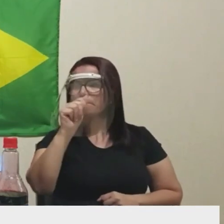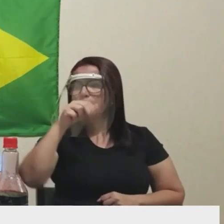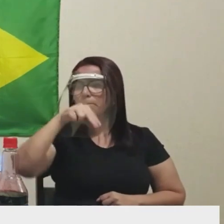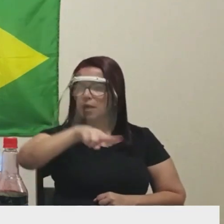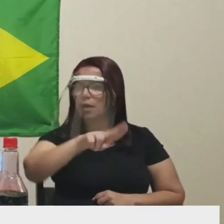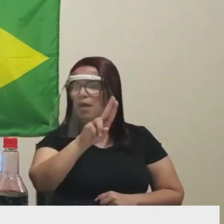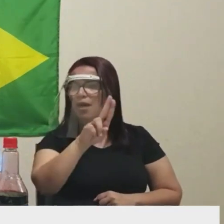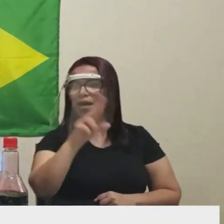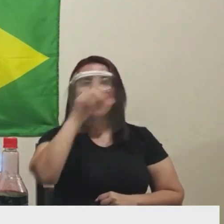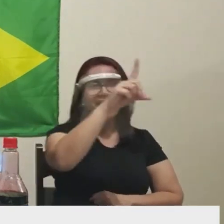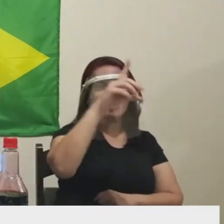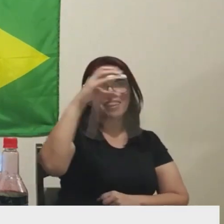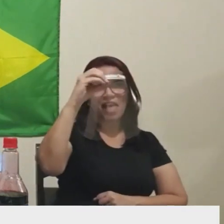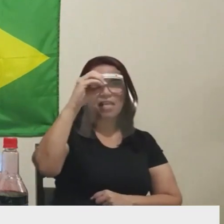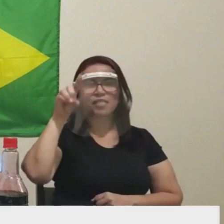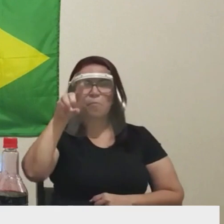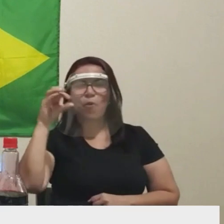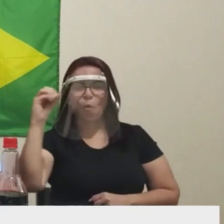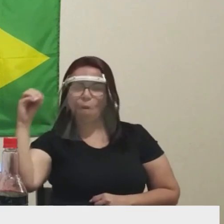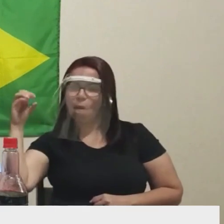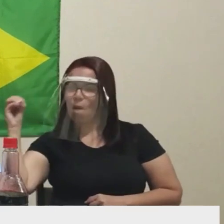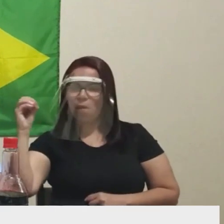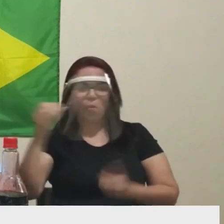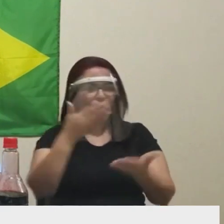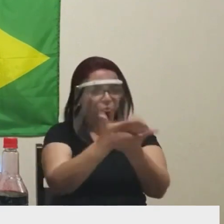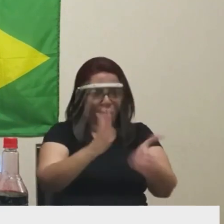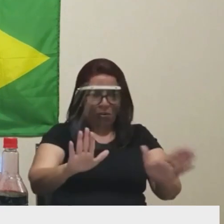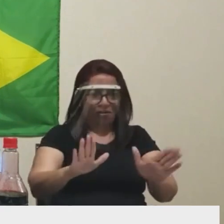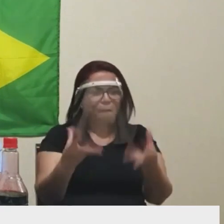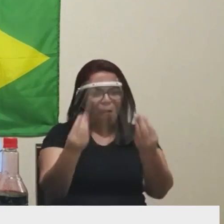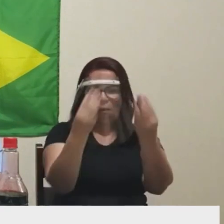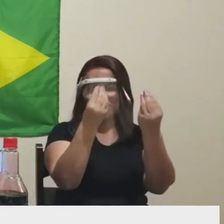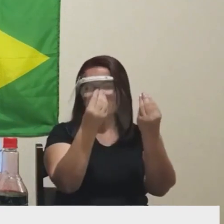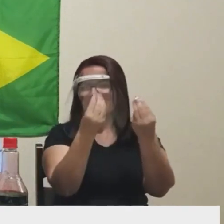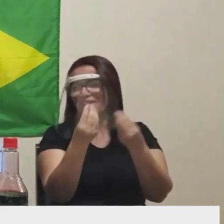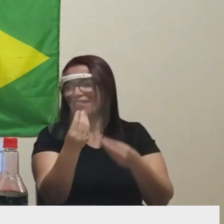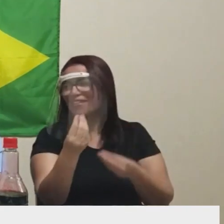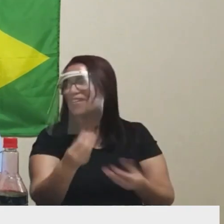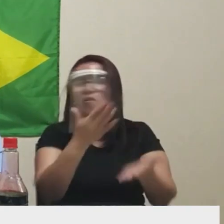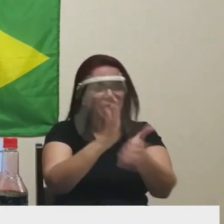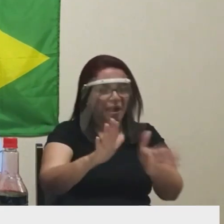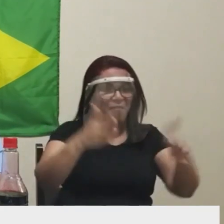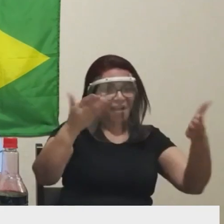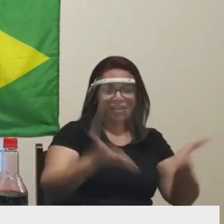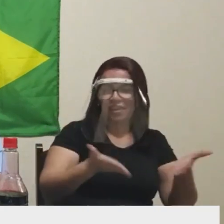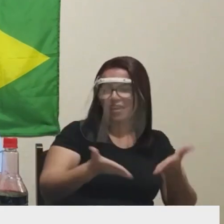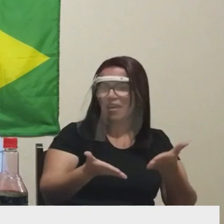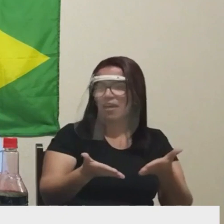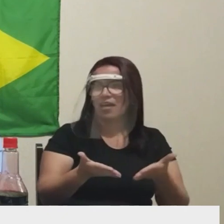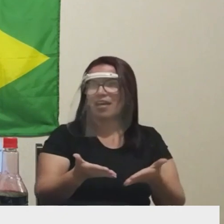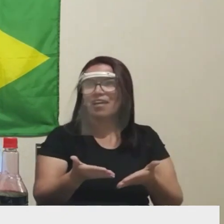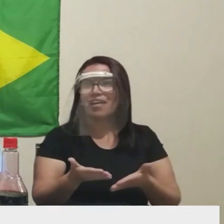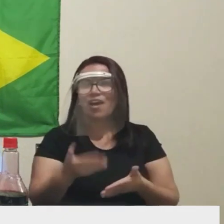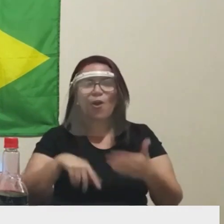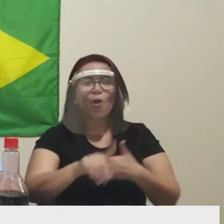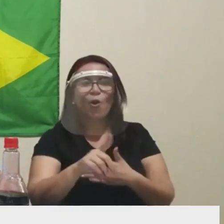cortar a Jovem Pan aqui, né? Vamos cortar a Jovem Pan. Vamos cortar, eu quero mais que... Pessoal, quando acabar aqui, ó, acaba a live daqui a pouco, bota na